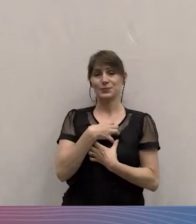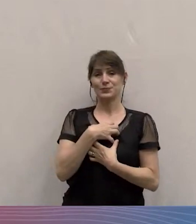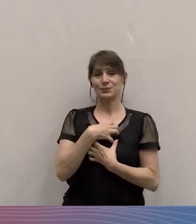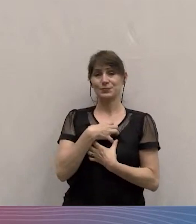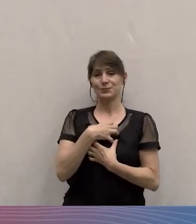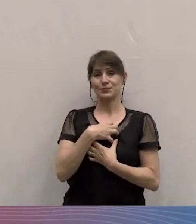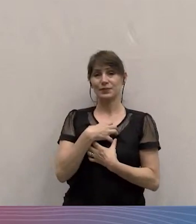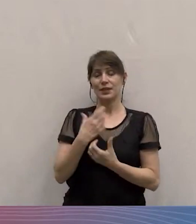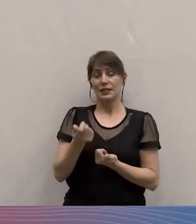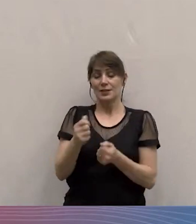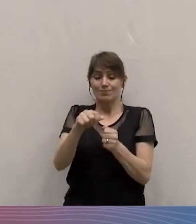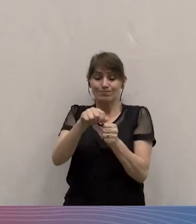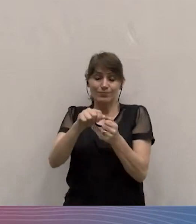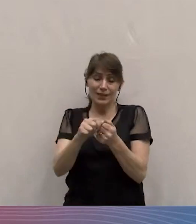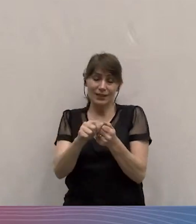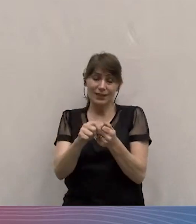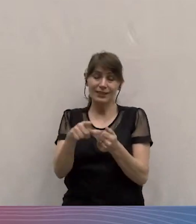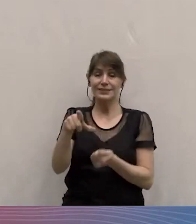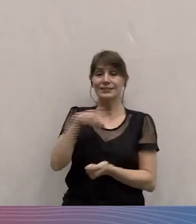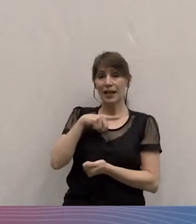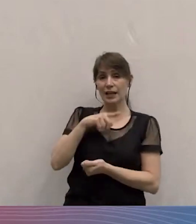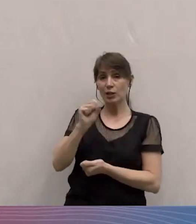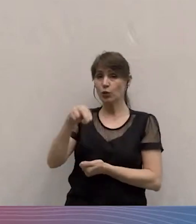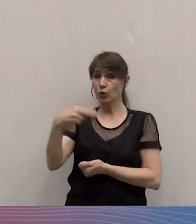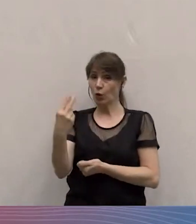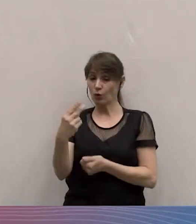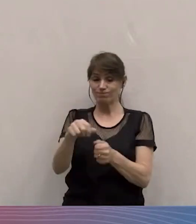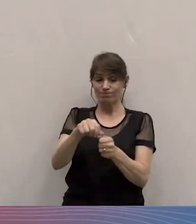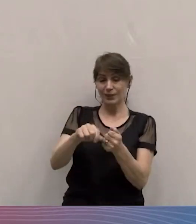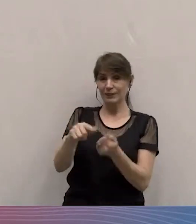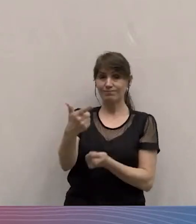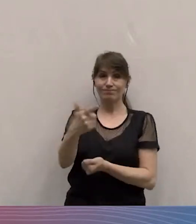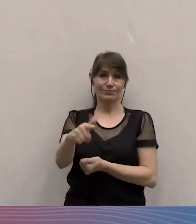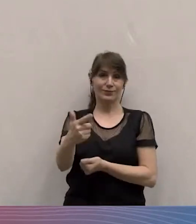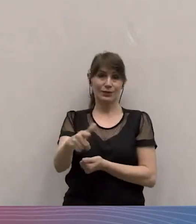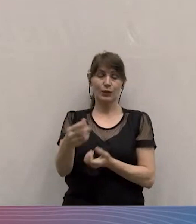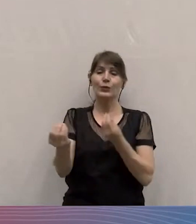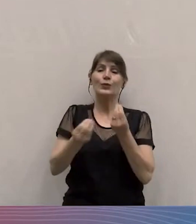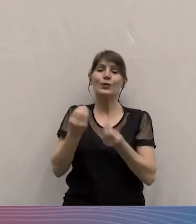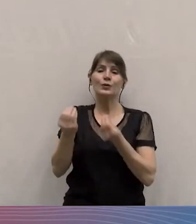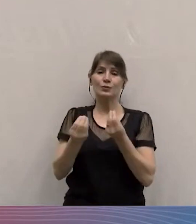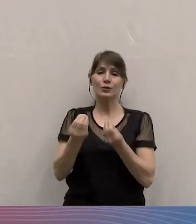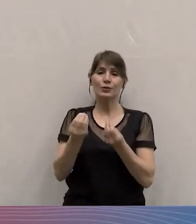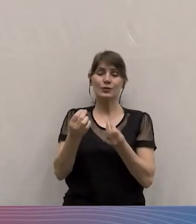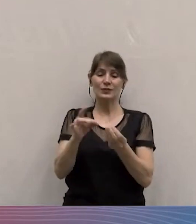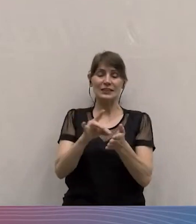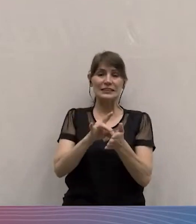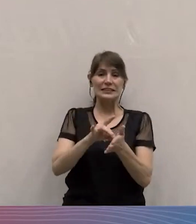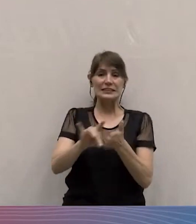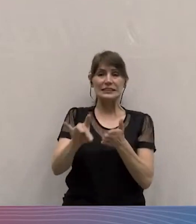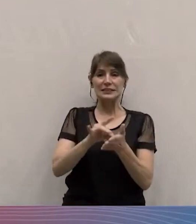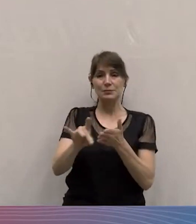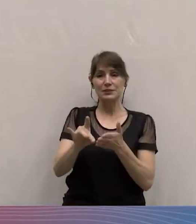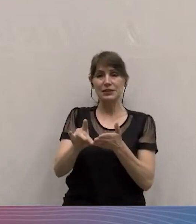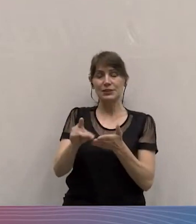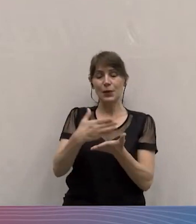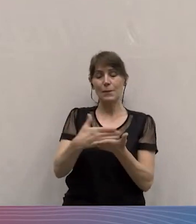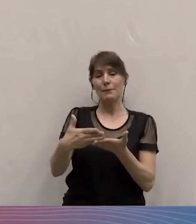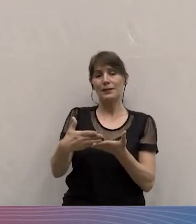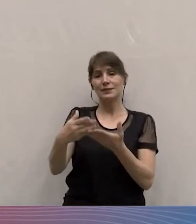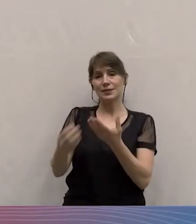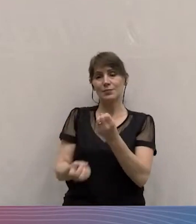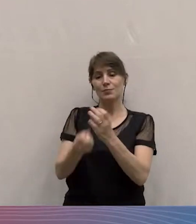da circuncisão, incircuncisão, começa a surgir inimizade entre nós.